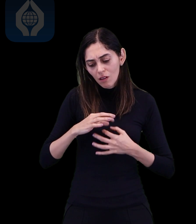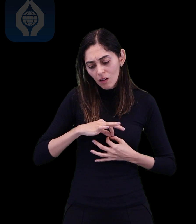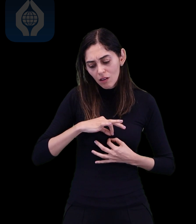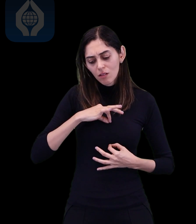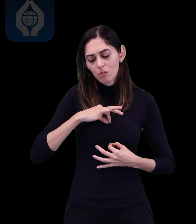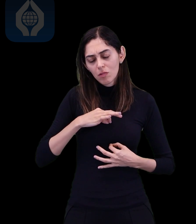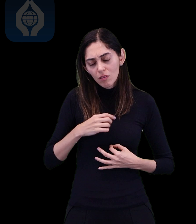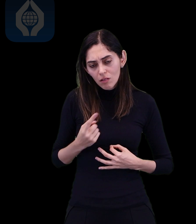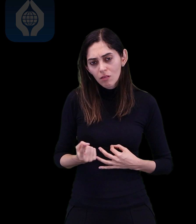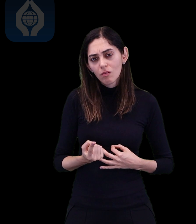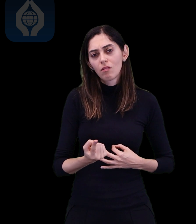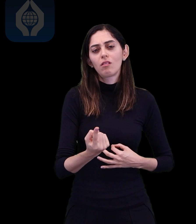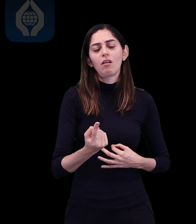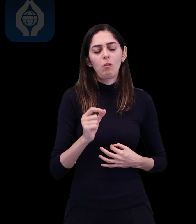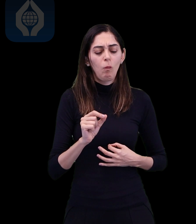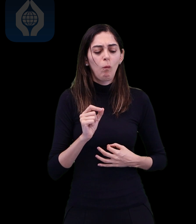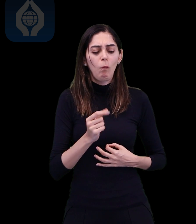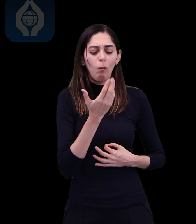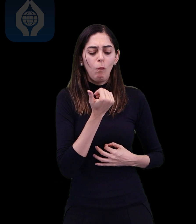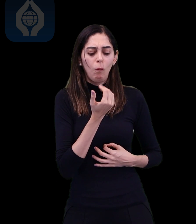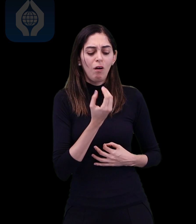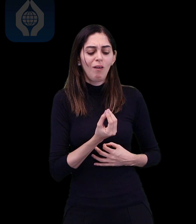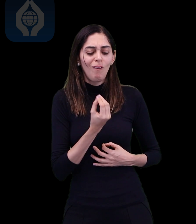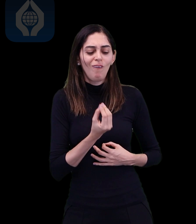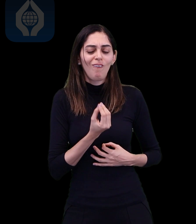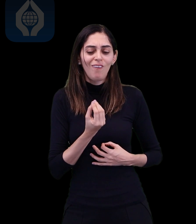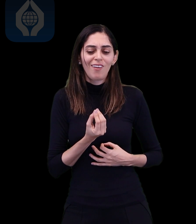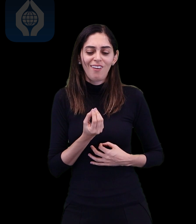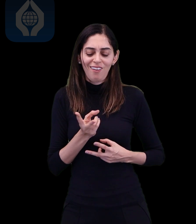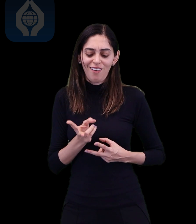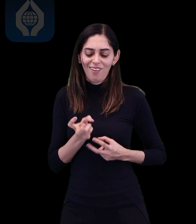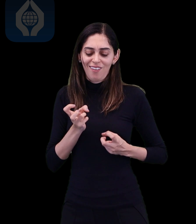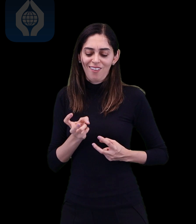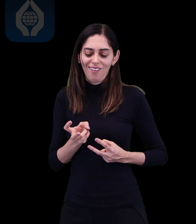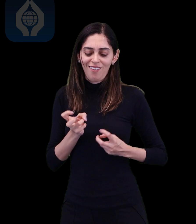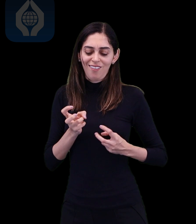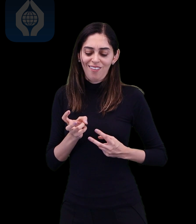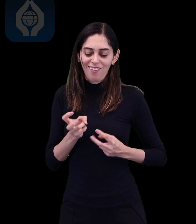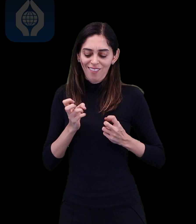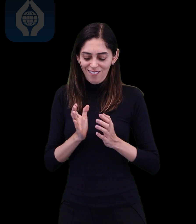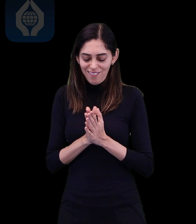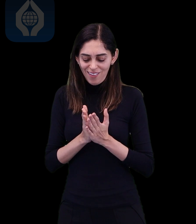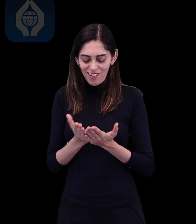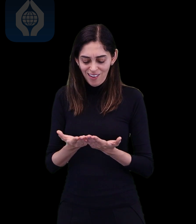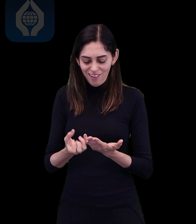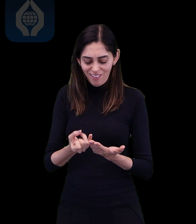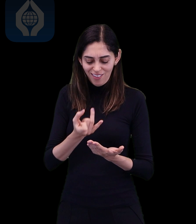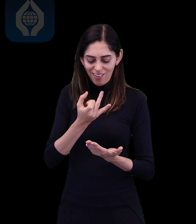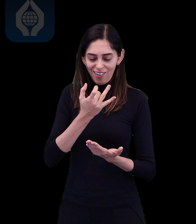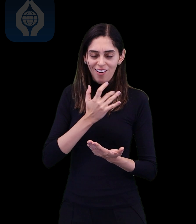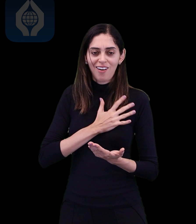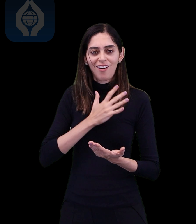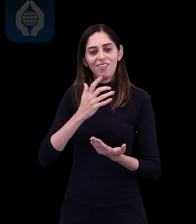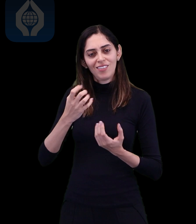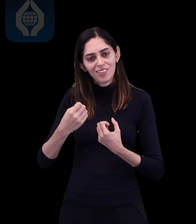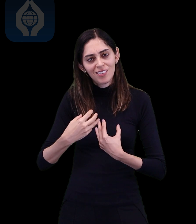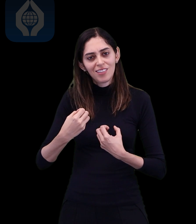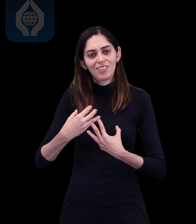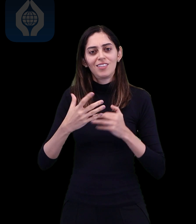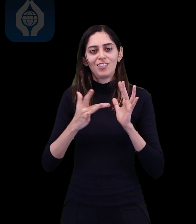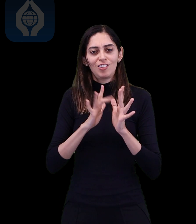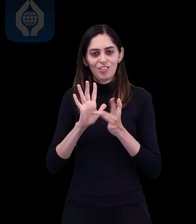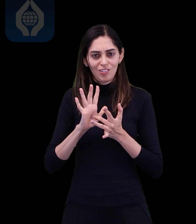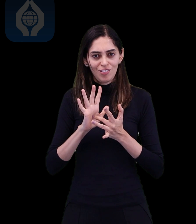espiritual eterno. Esse alimento espiritual eterno era a verdade que Jesus estava ensinando-lhes. A